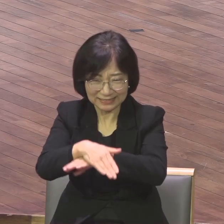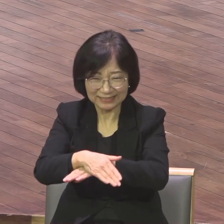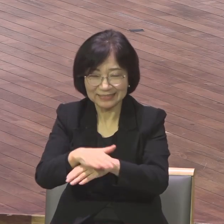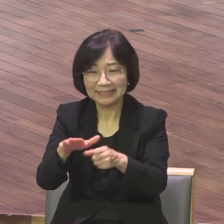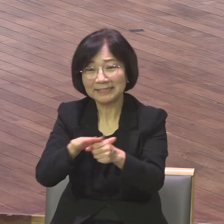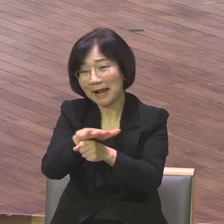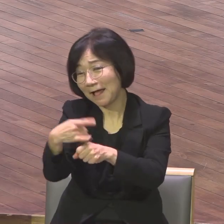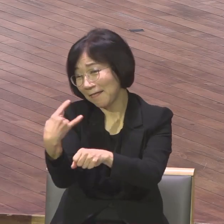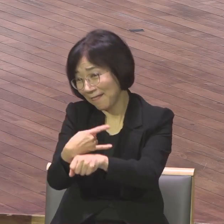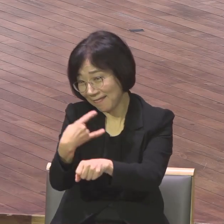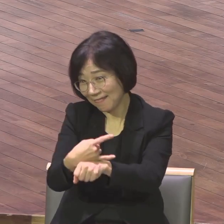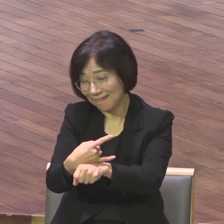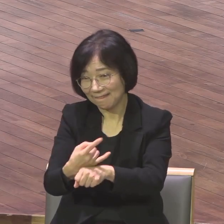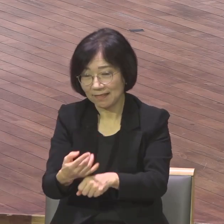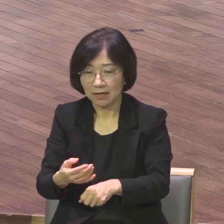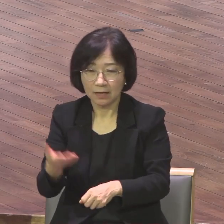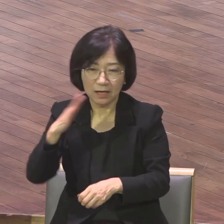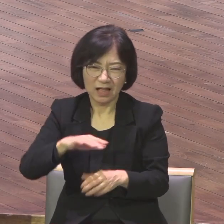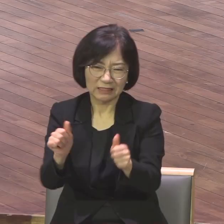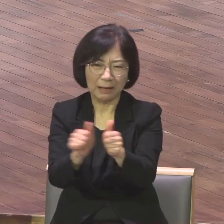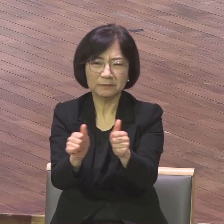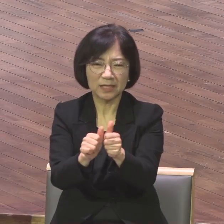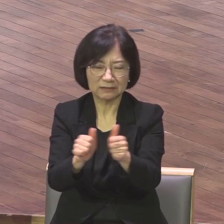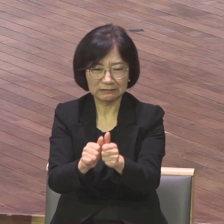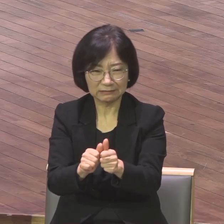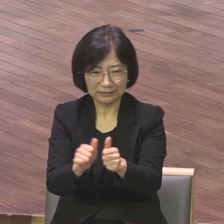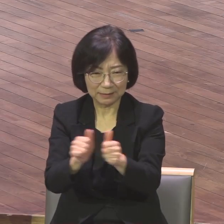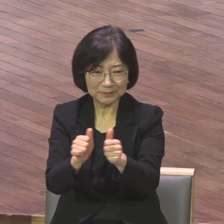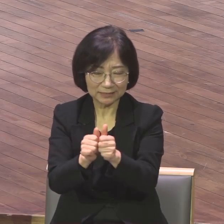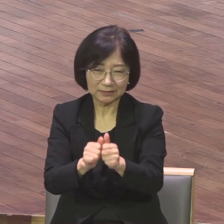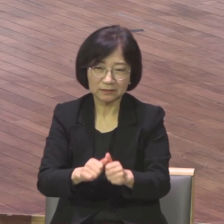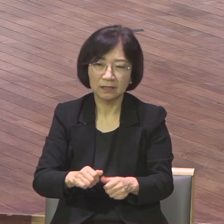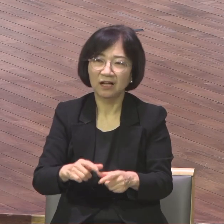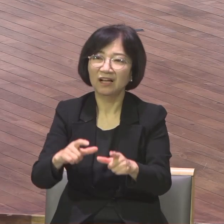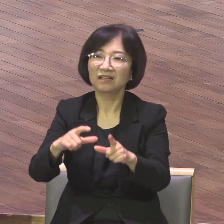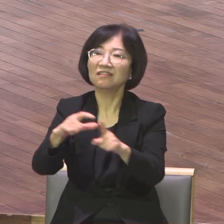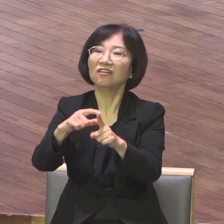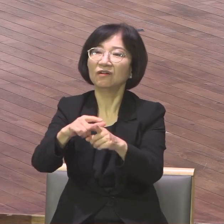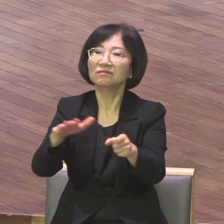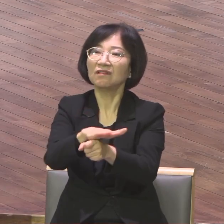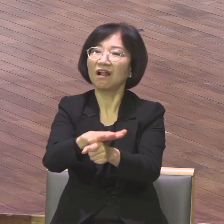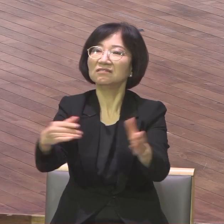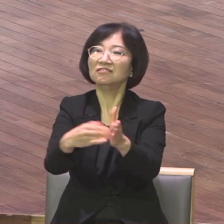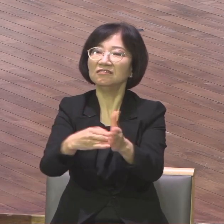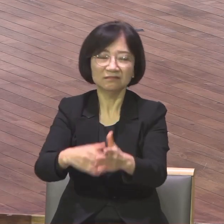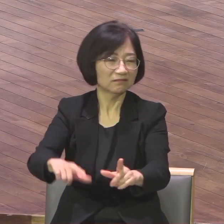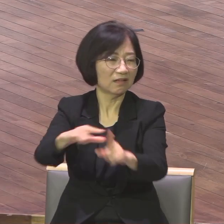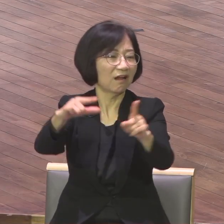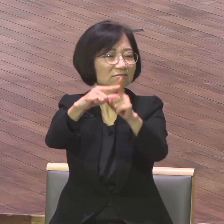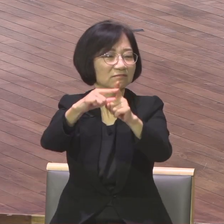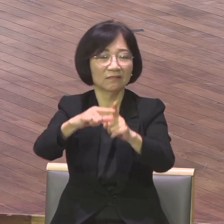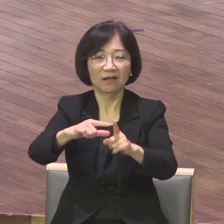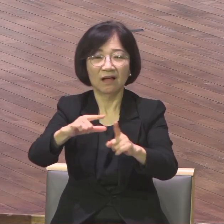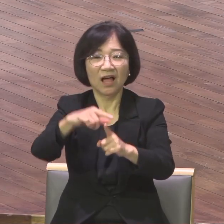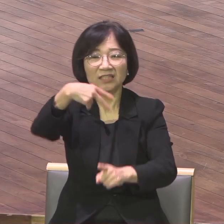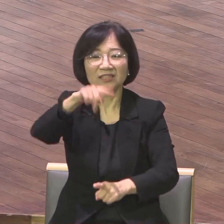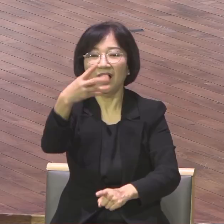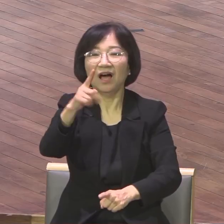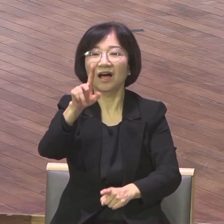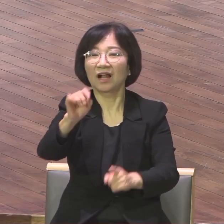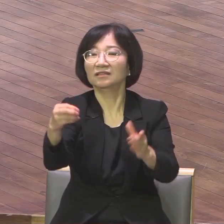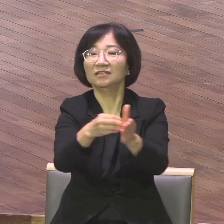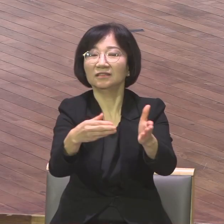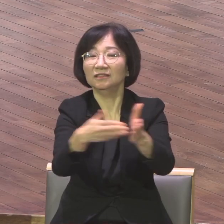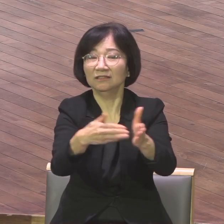생각하지요. 자, 머릿속에서 개념적으로 가지고 있습니다. 아니, 내가 사랑하니까 같이 사는